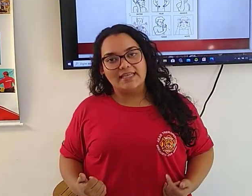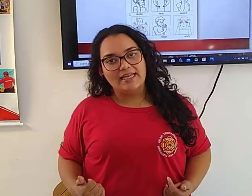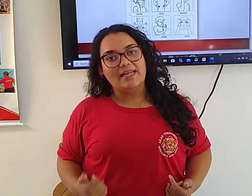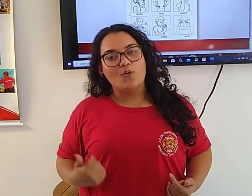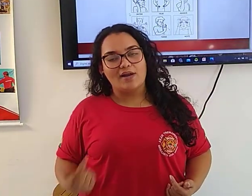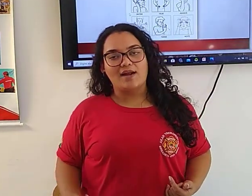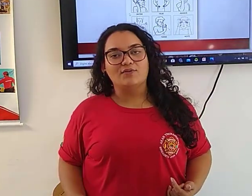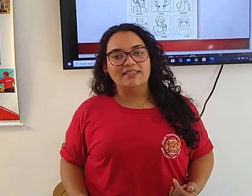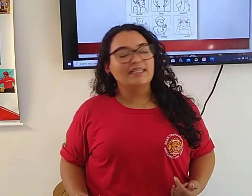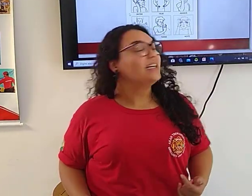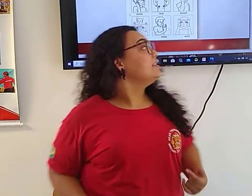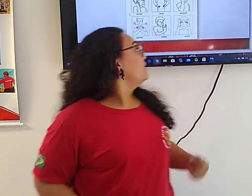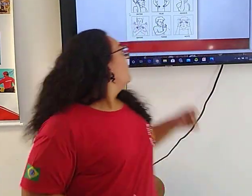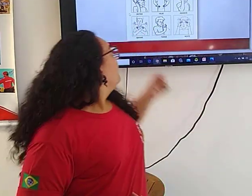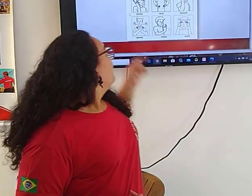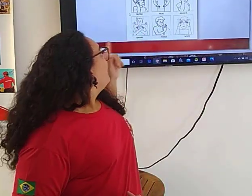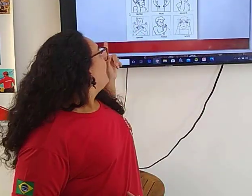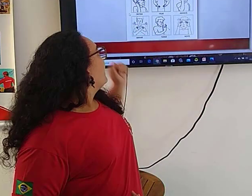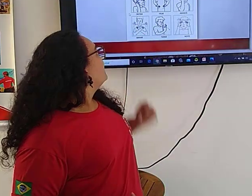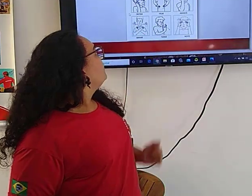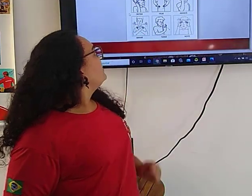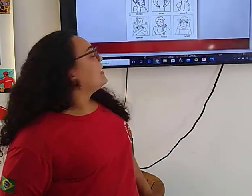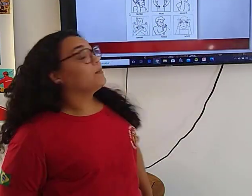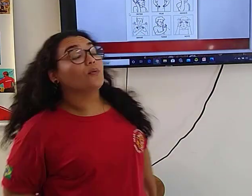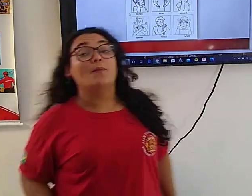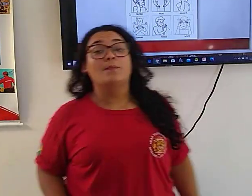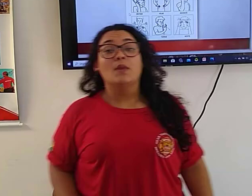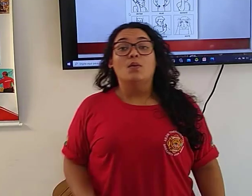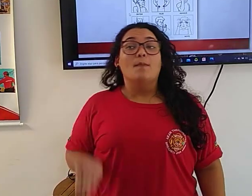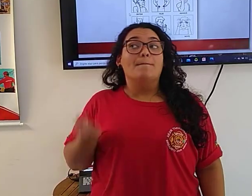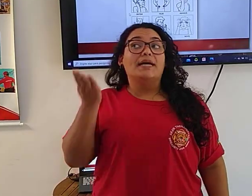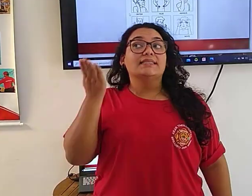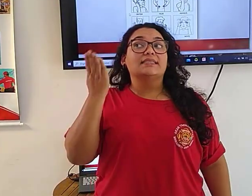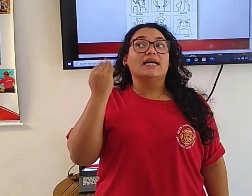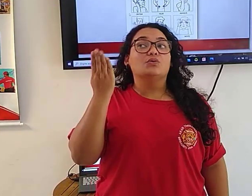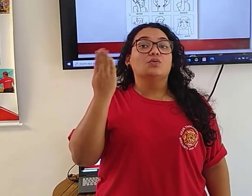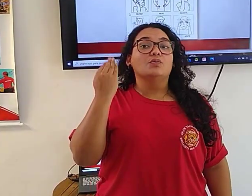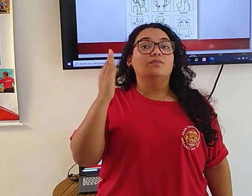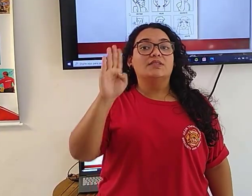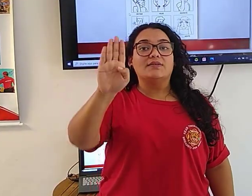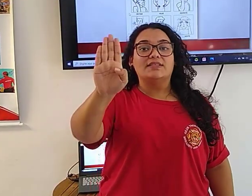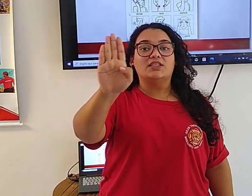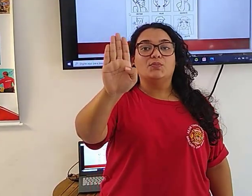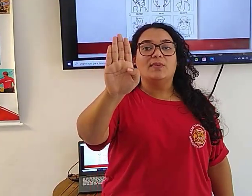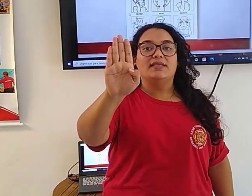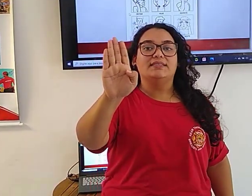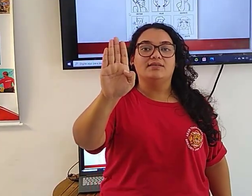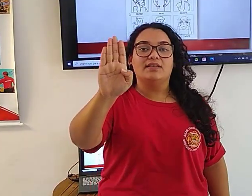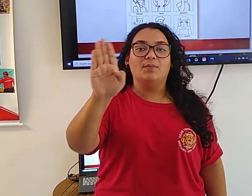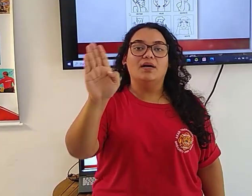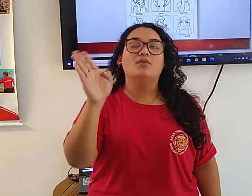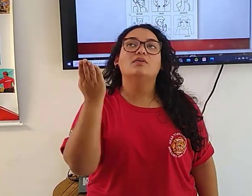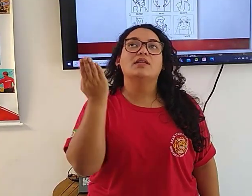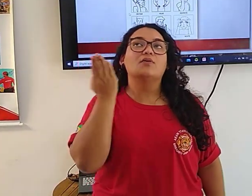esquecerem, decorar os sinais, marcação de tempo. Passado, você vai fazer fazer tipo um beizinho na mão, na